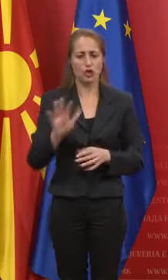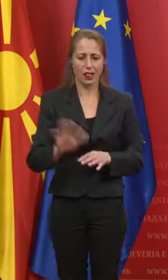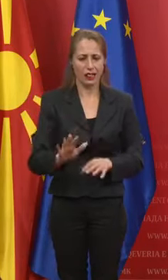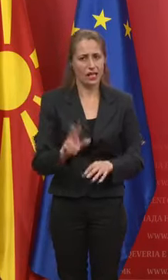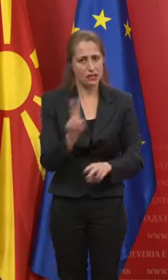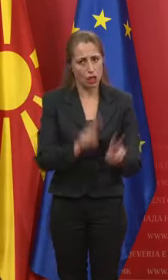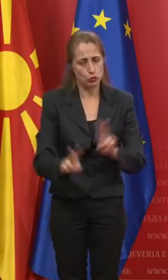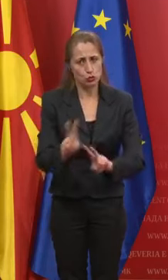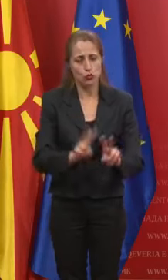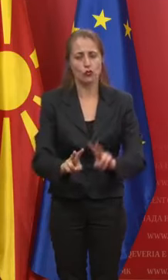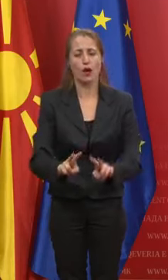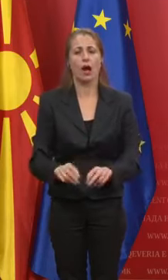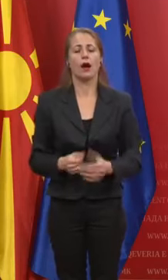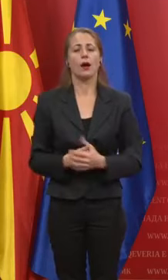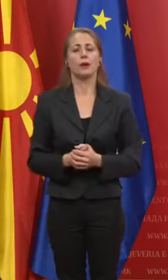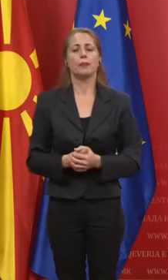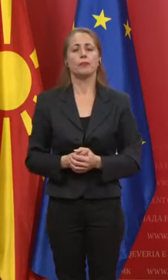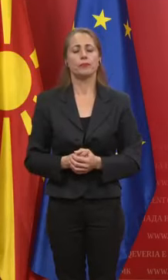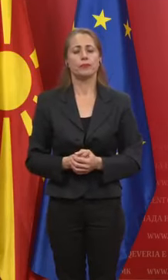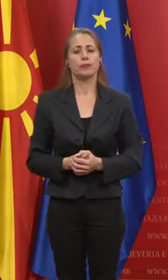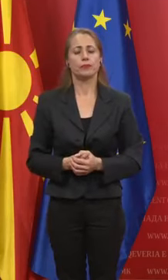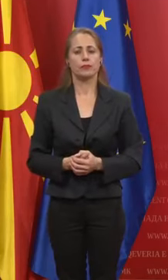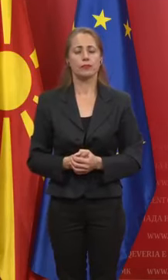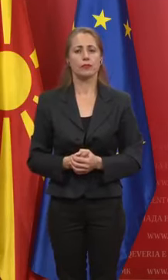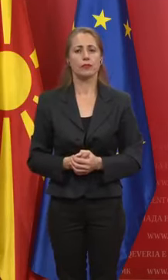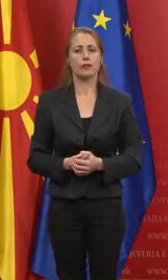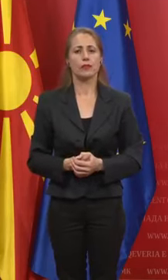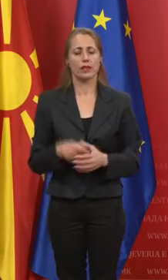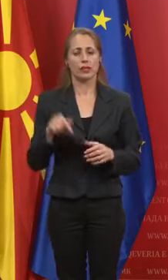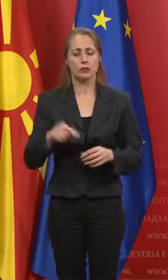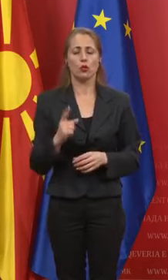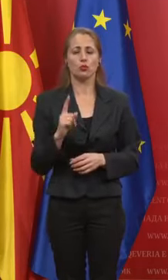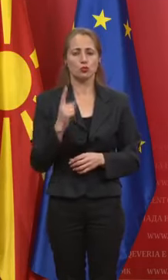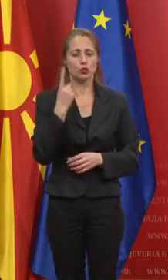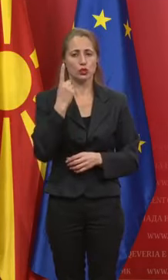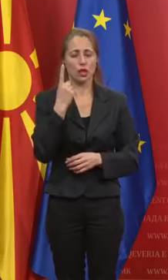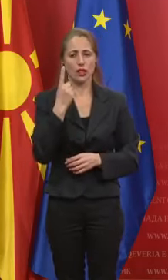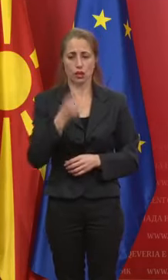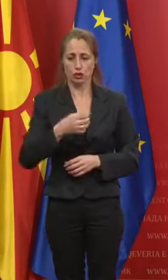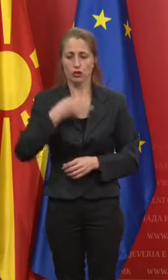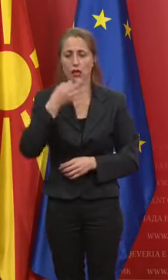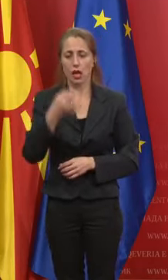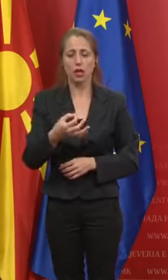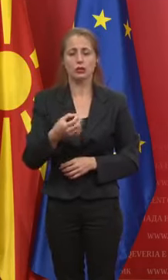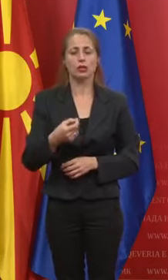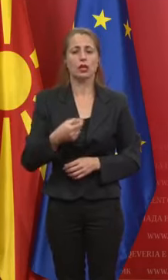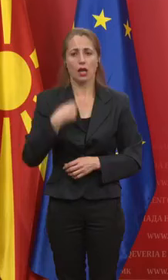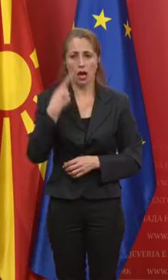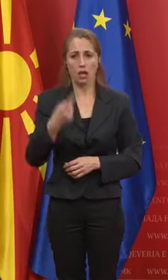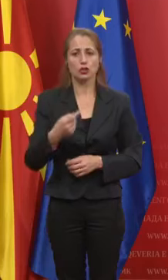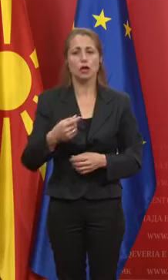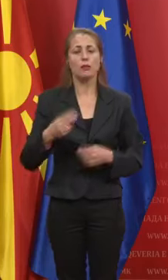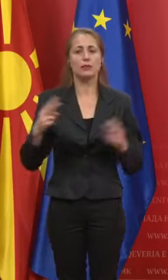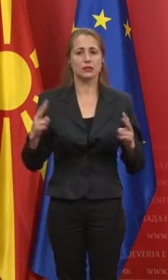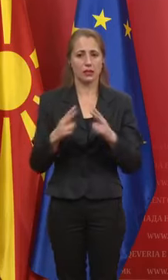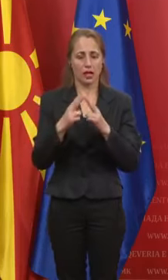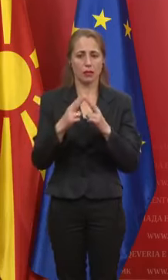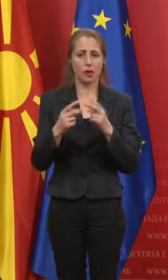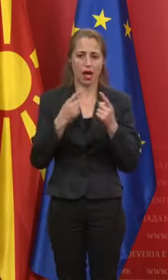алгоритми развиено и така натаму, така да еве уште еднаш ќе му кажеме на средбата утек на оваа недела.